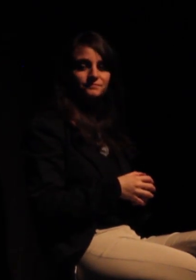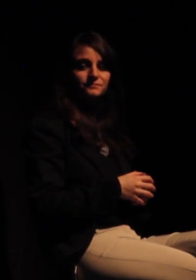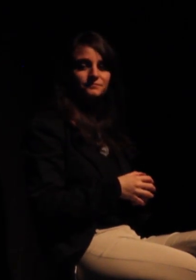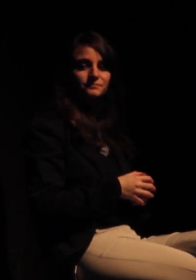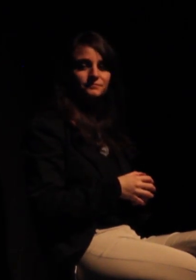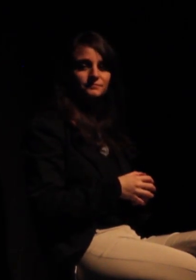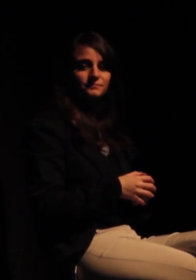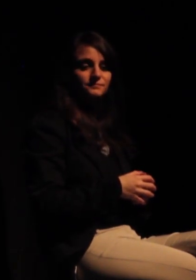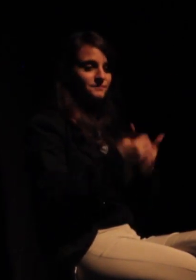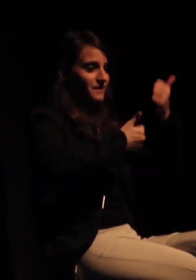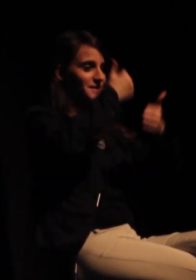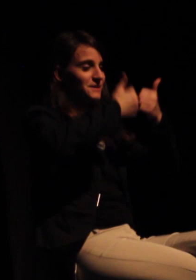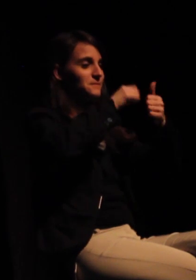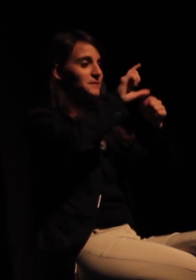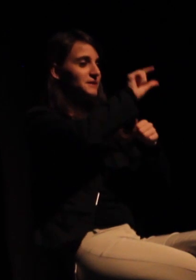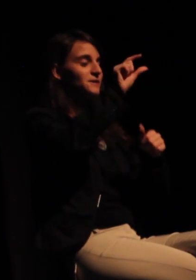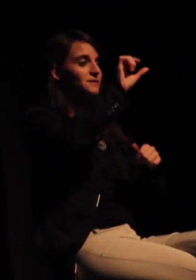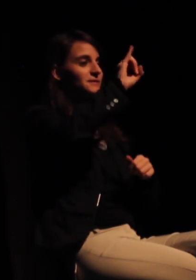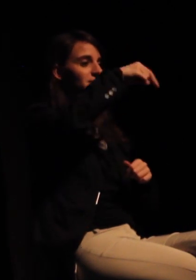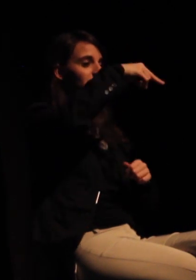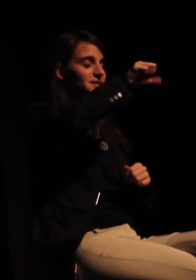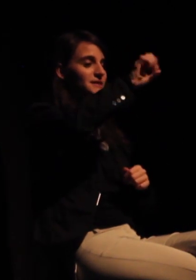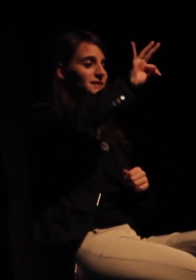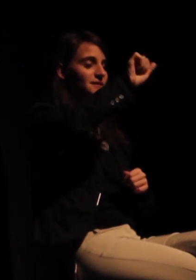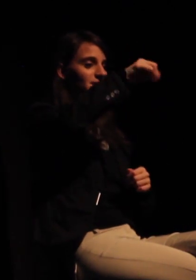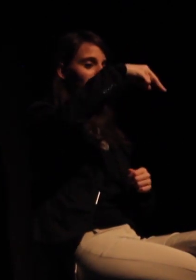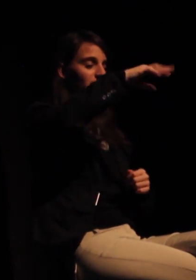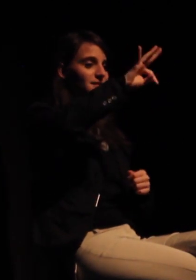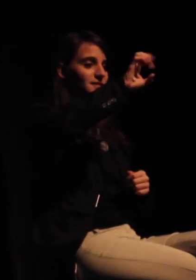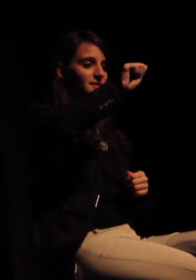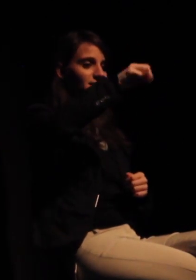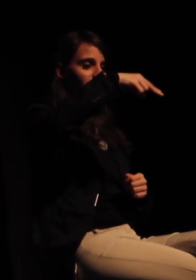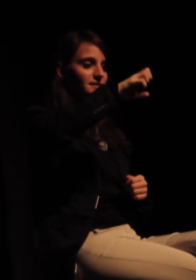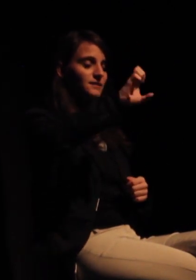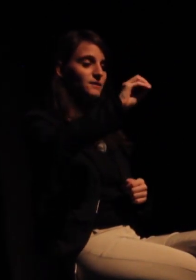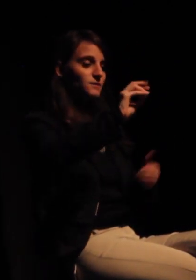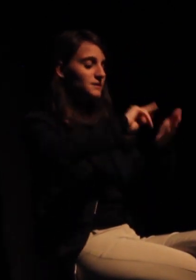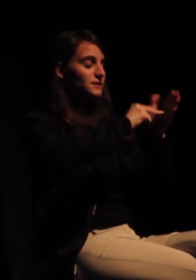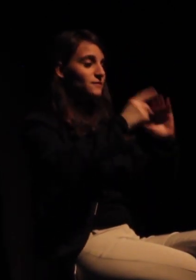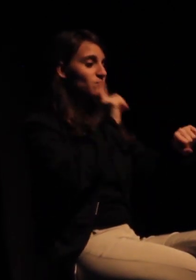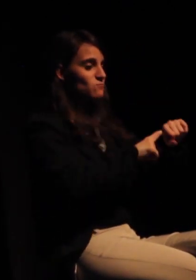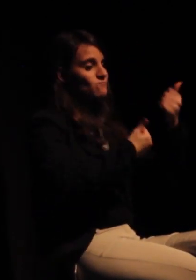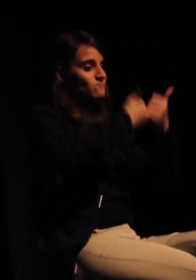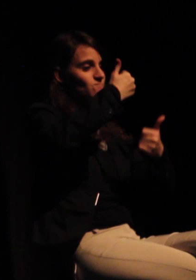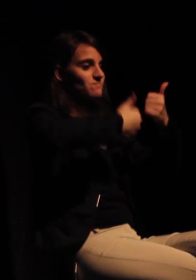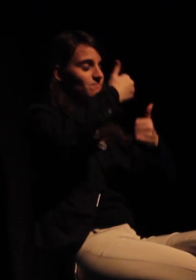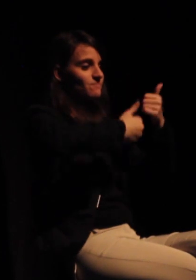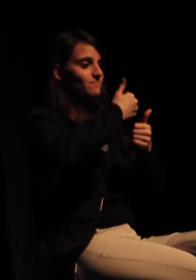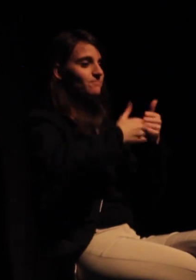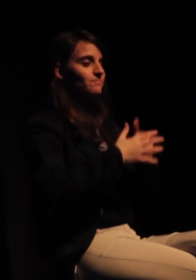velhos, figurinha de futebol, tinha instantâneo, que era um momento do jogo. E que é um flagrante